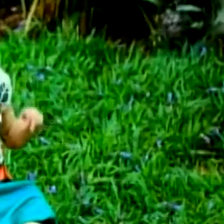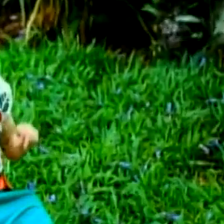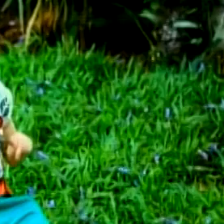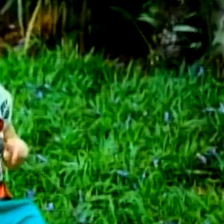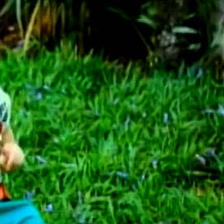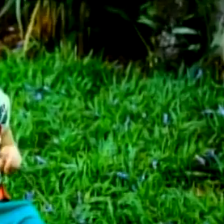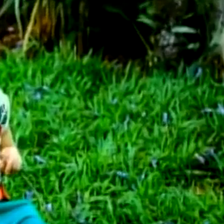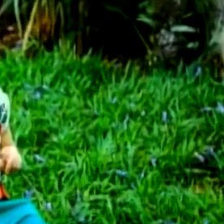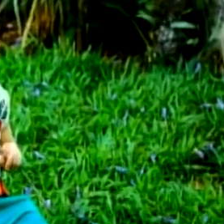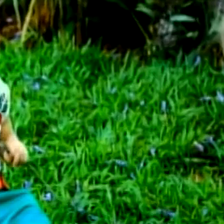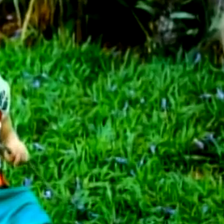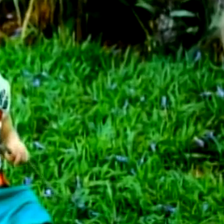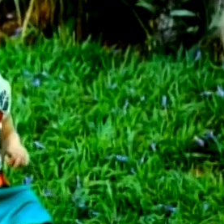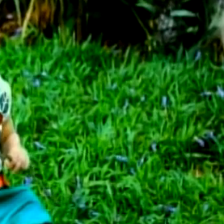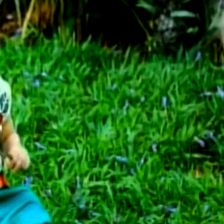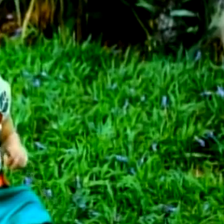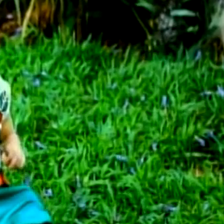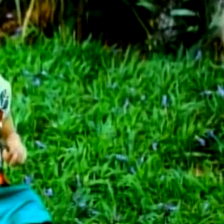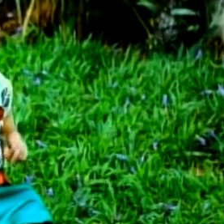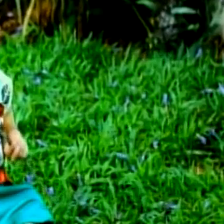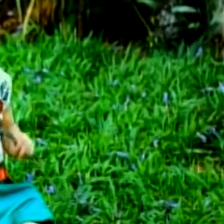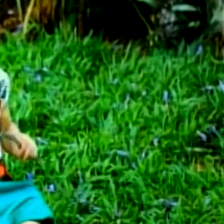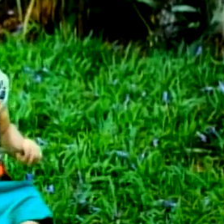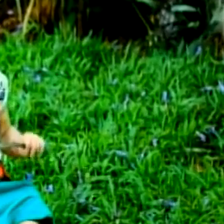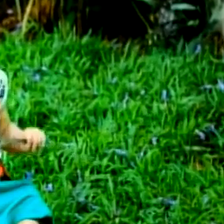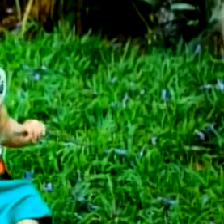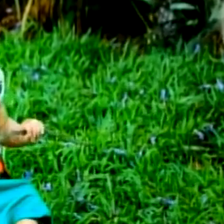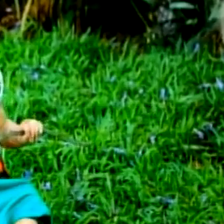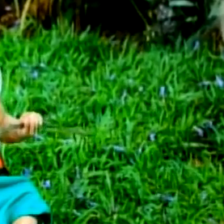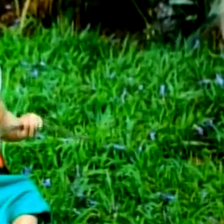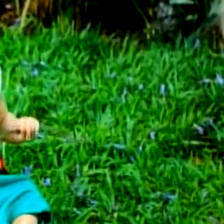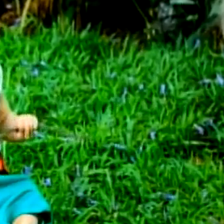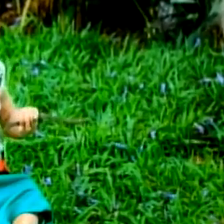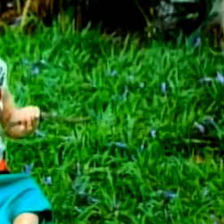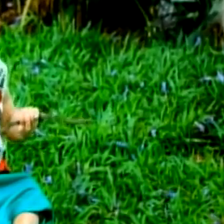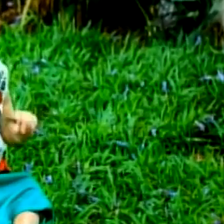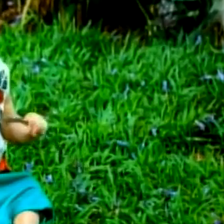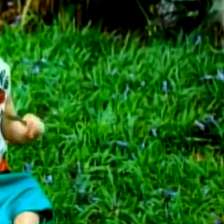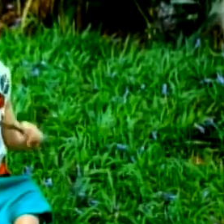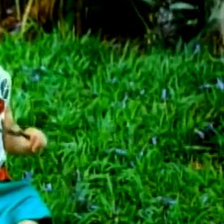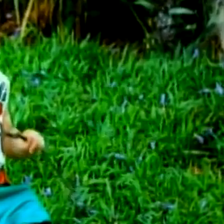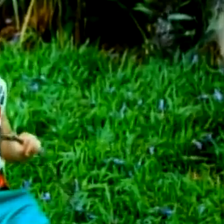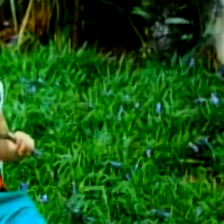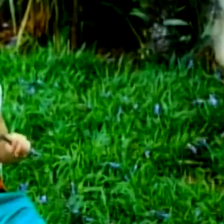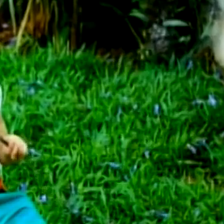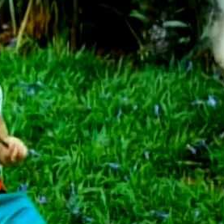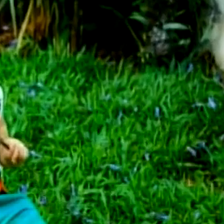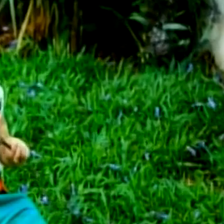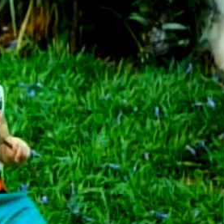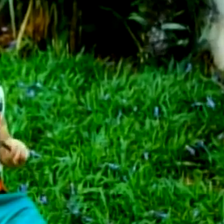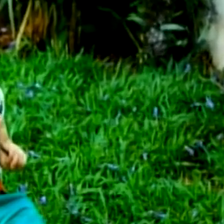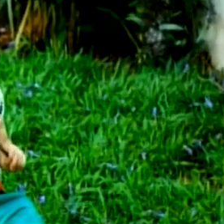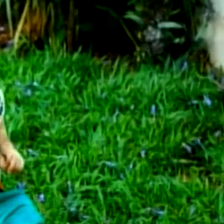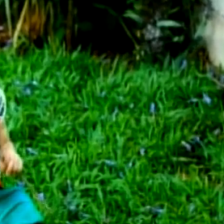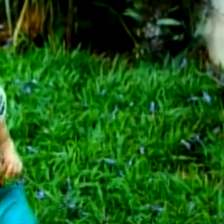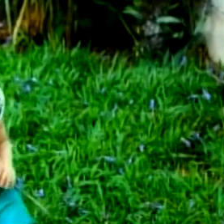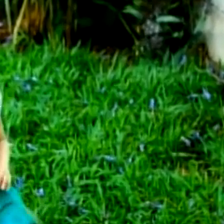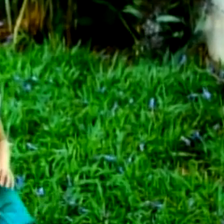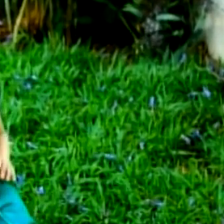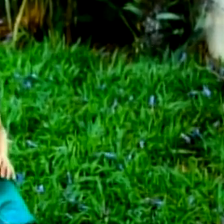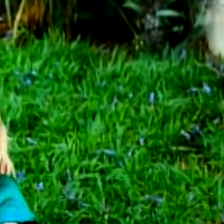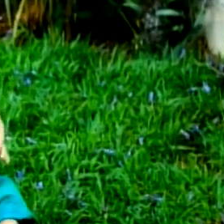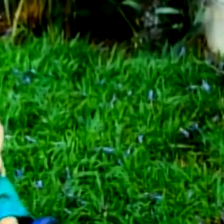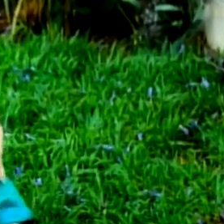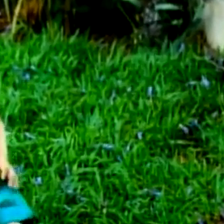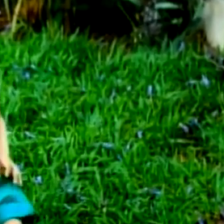nascido vivo. Isso faz com que, quando você for no cartório, eles não emitam a certidão de nascimento. E